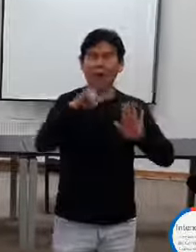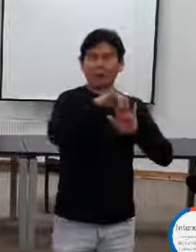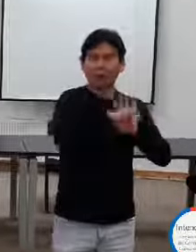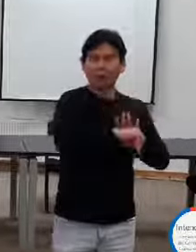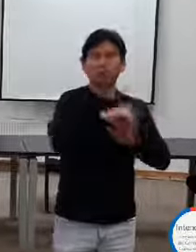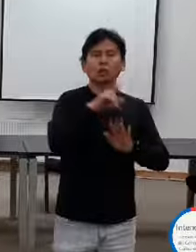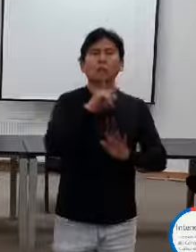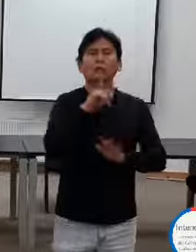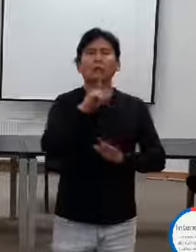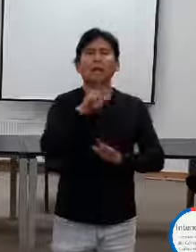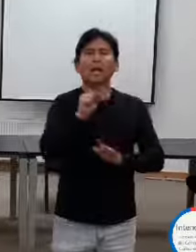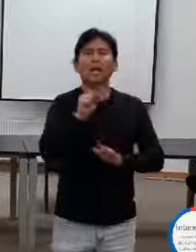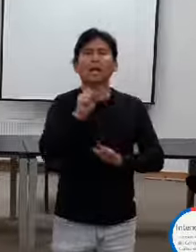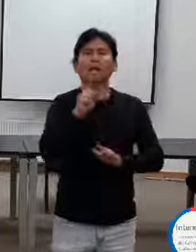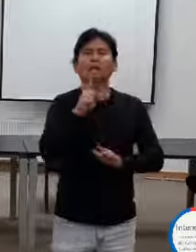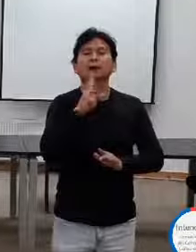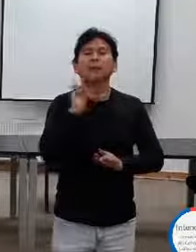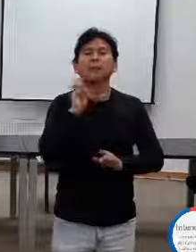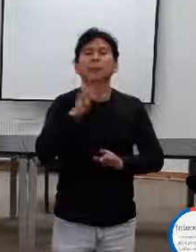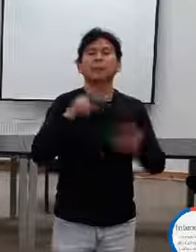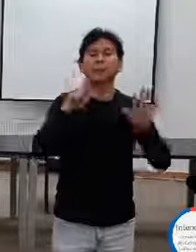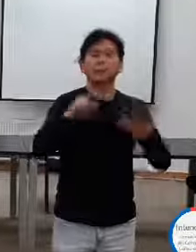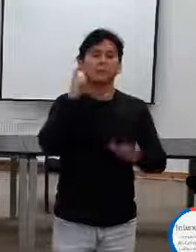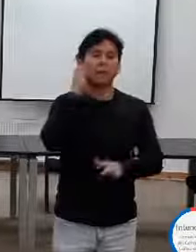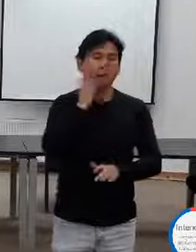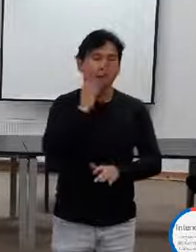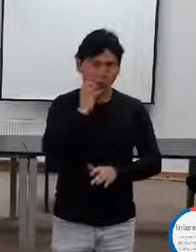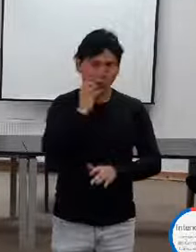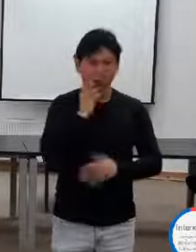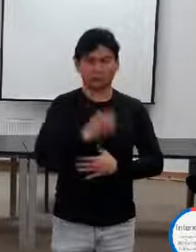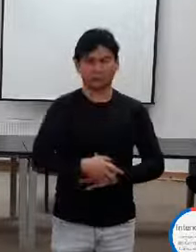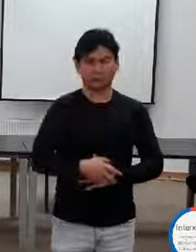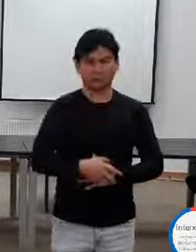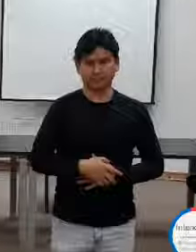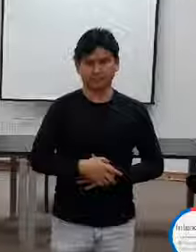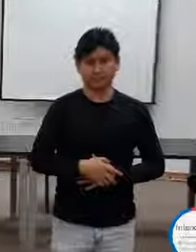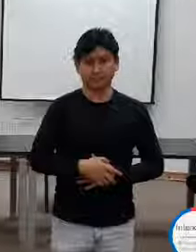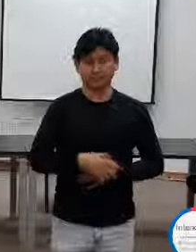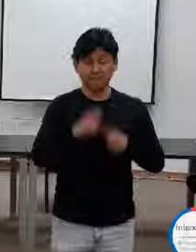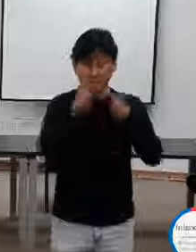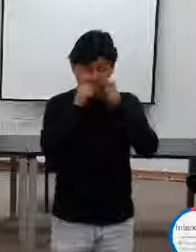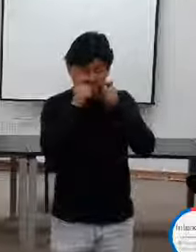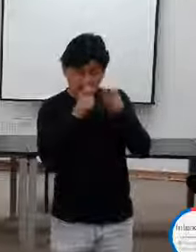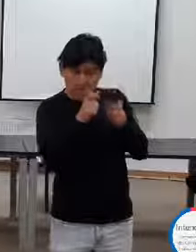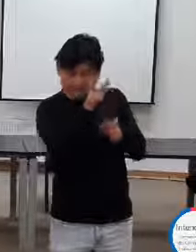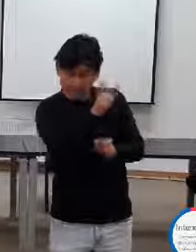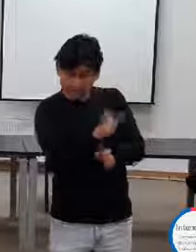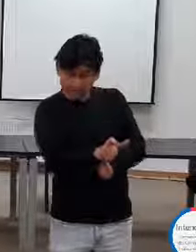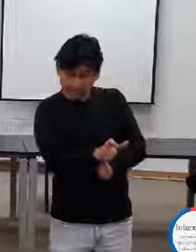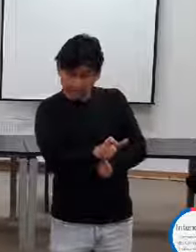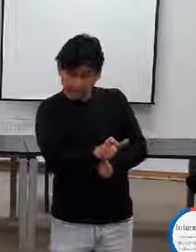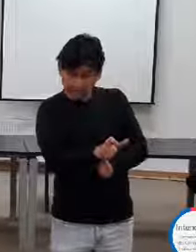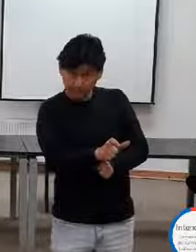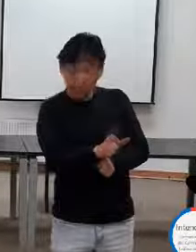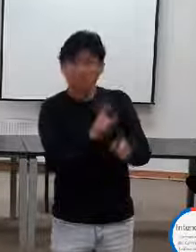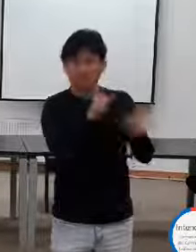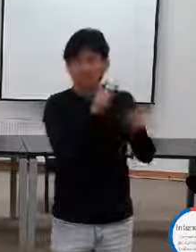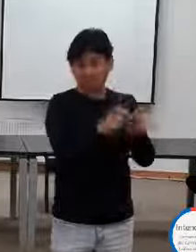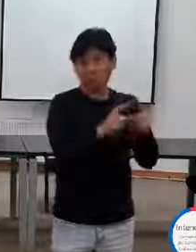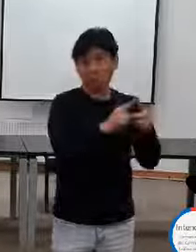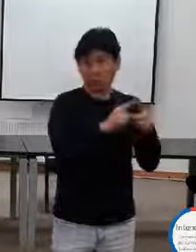del 17 de mayo. Durante su seguimiento epidemiológico, la